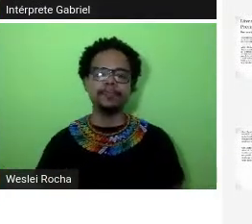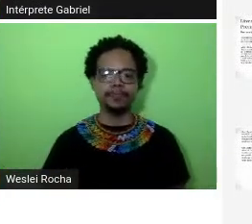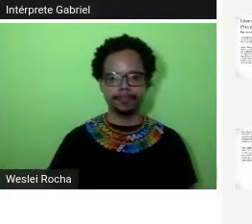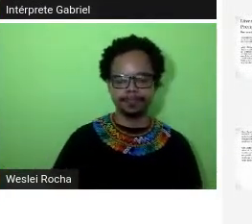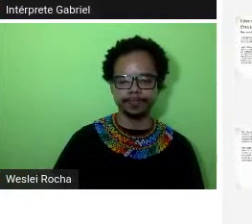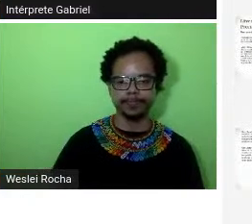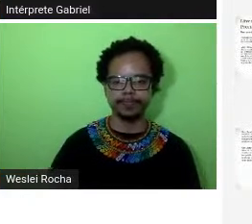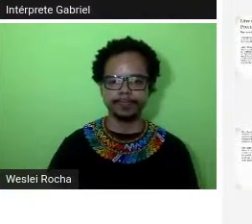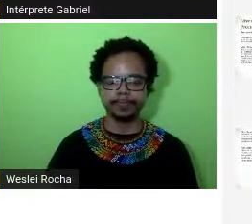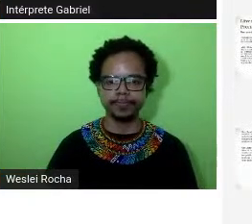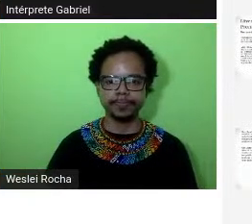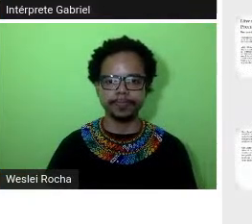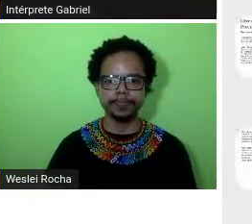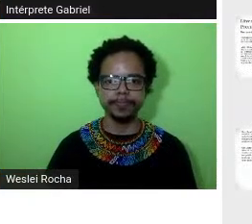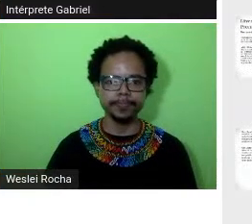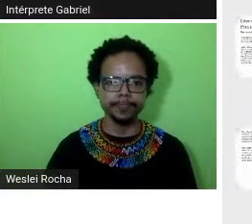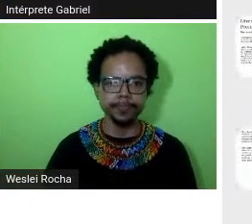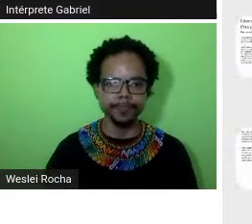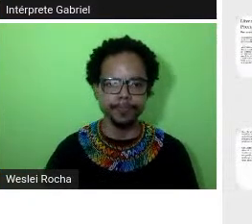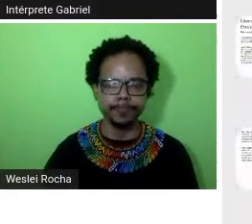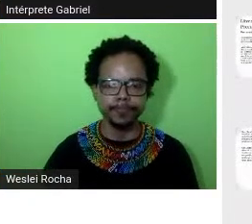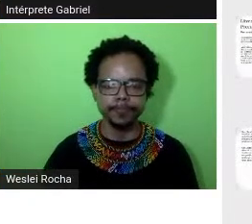o próximo slime